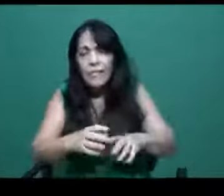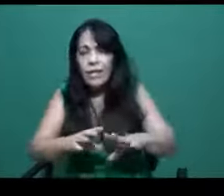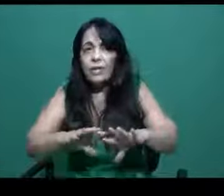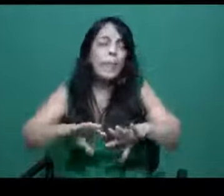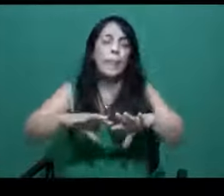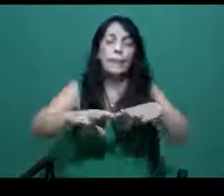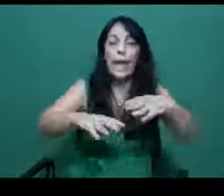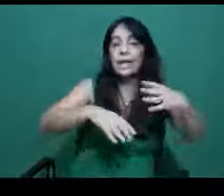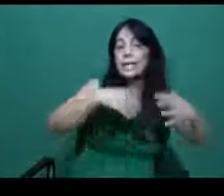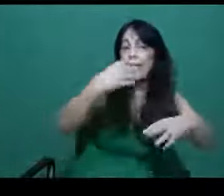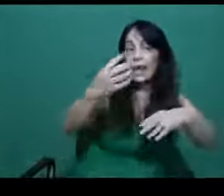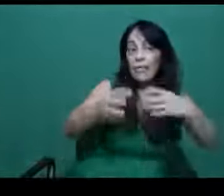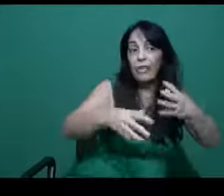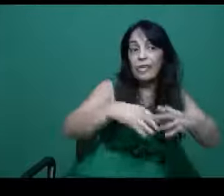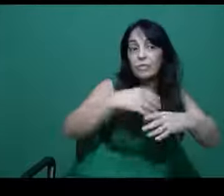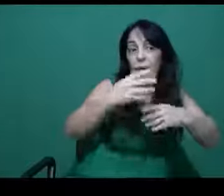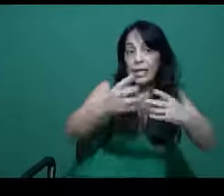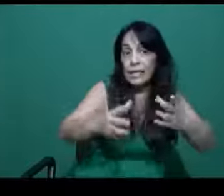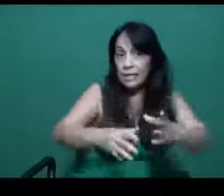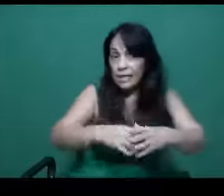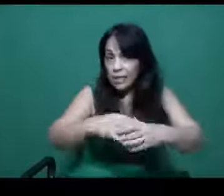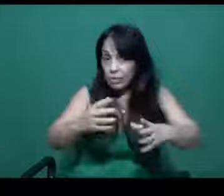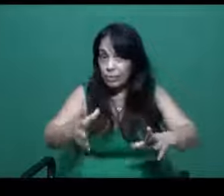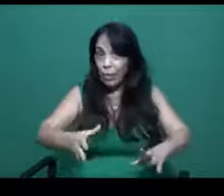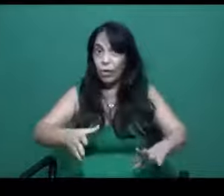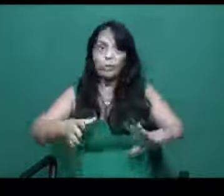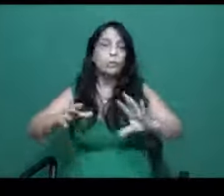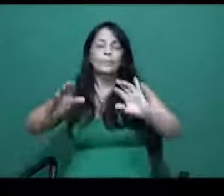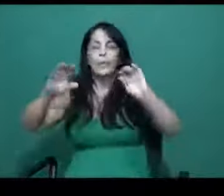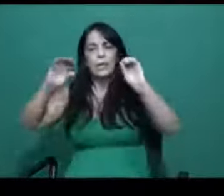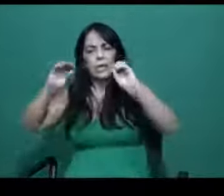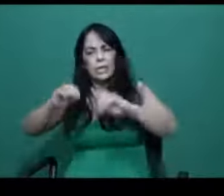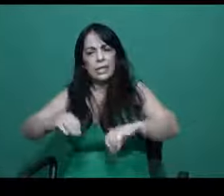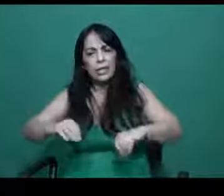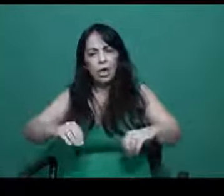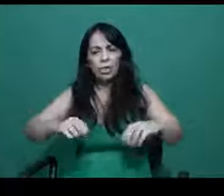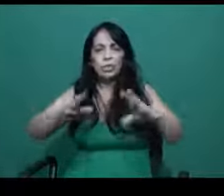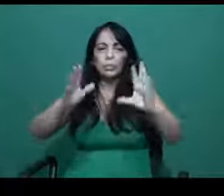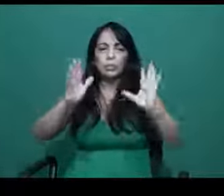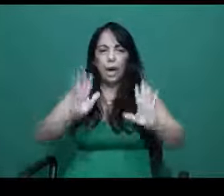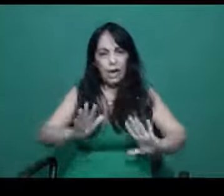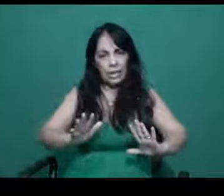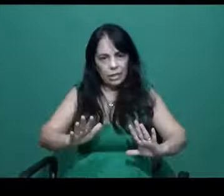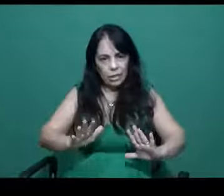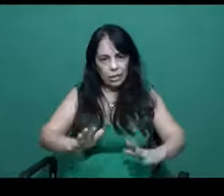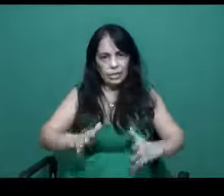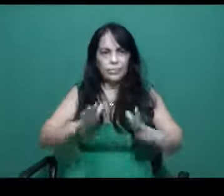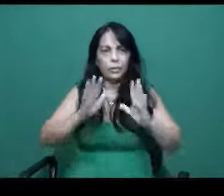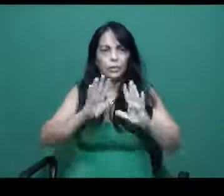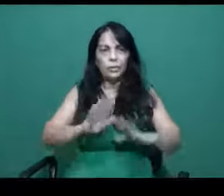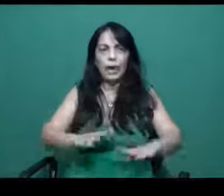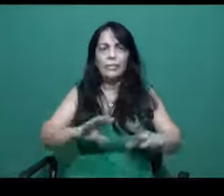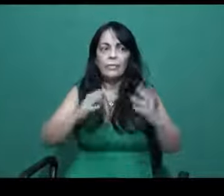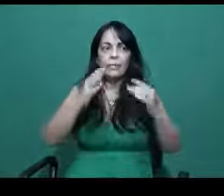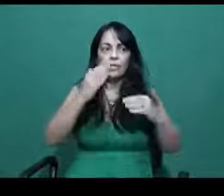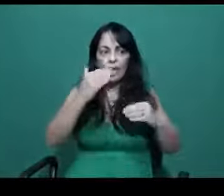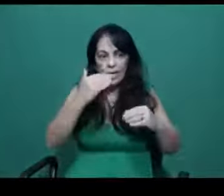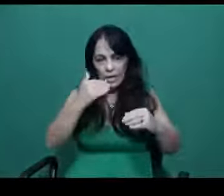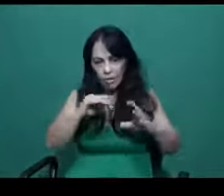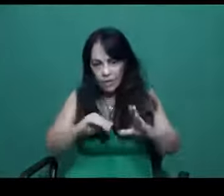Enfim, assim ela fez uma receita de bolo, ensinou todo mundo antes. Vamos fazer